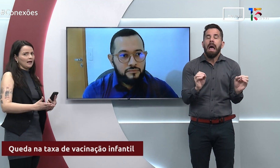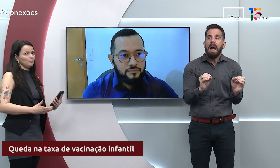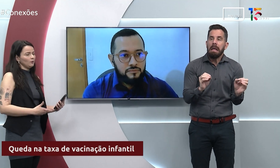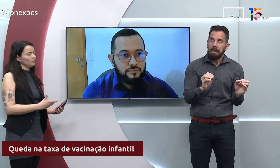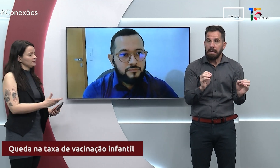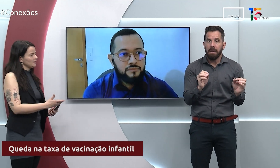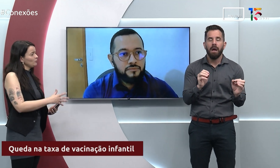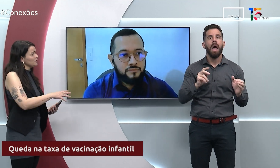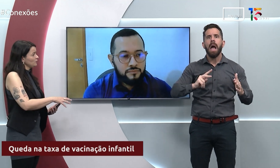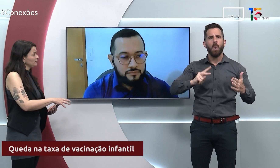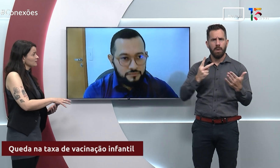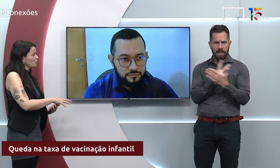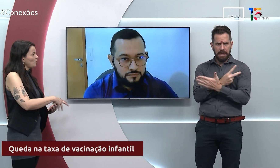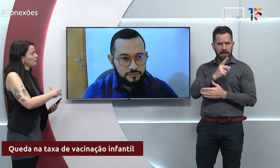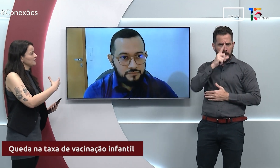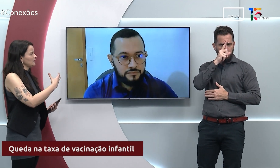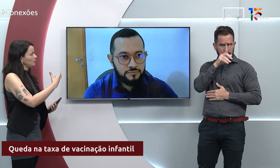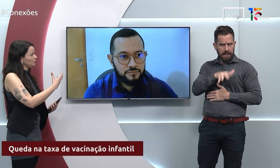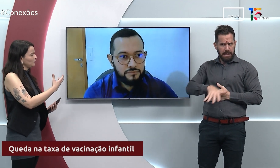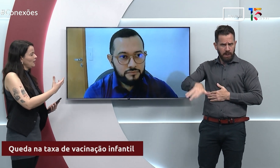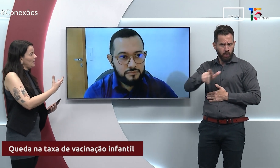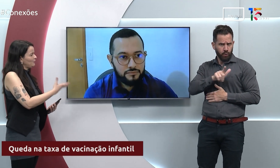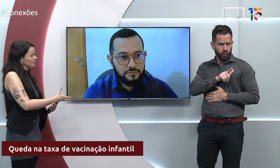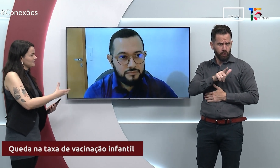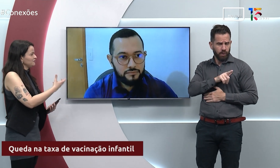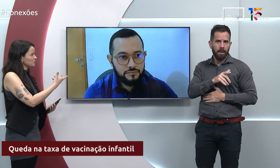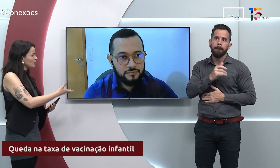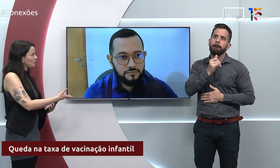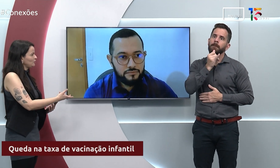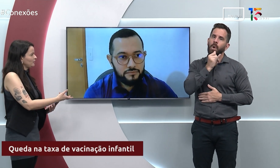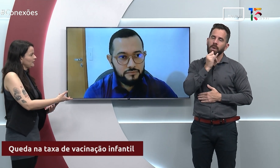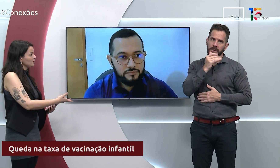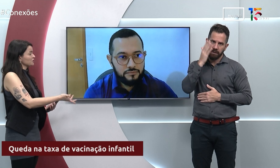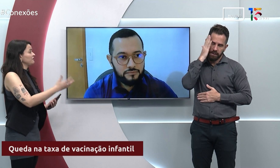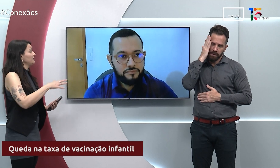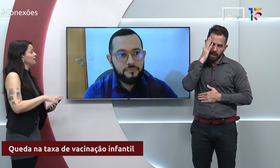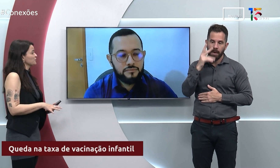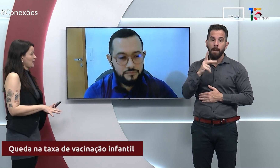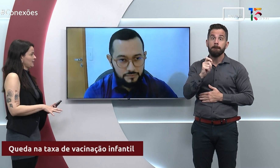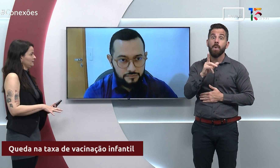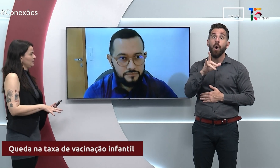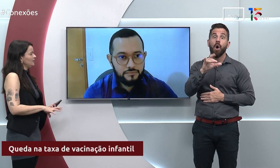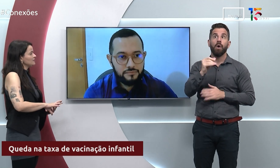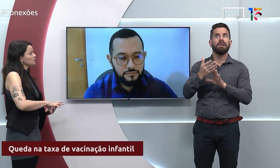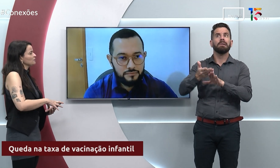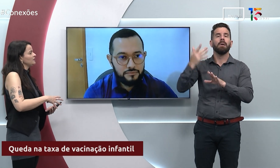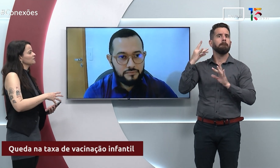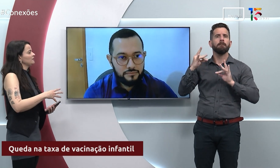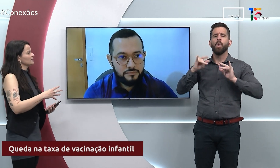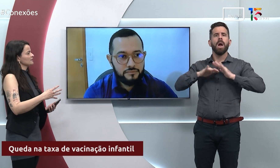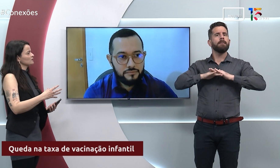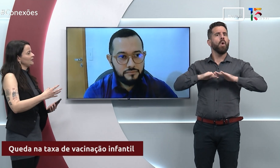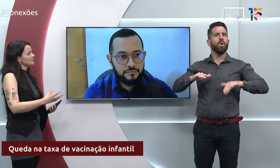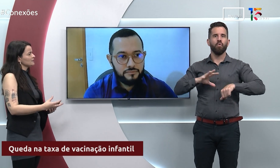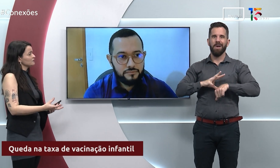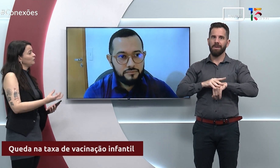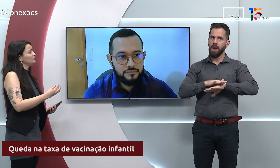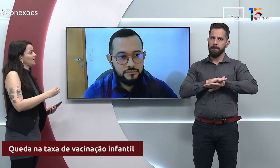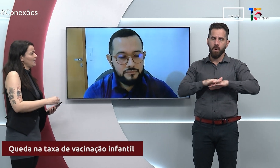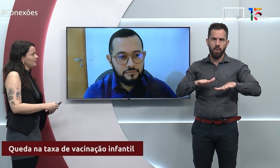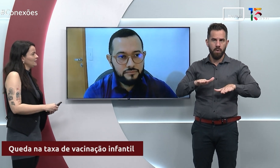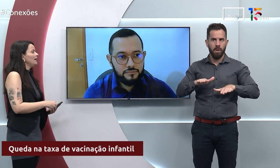né? Acabam acontecendo, mas outras, como por exemplo a paralisia infantil, né? A poliomielite, já foi erradicada. Existe um risco dessas